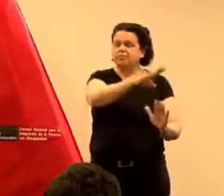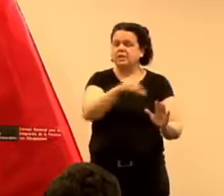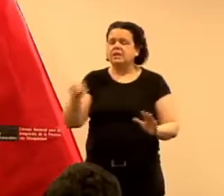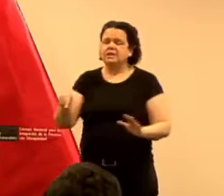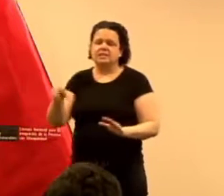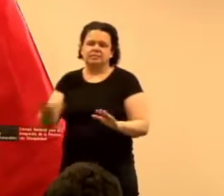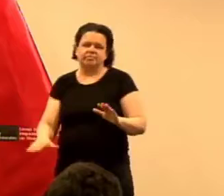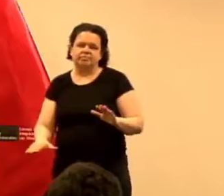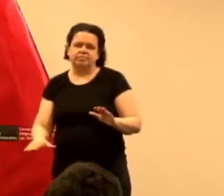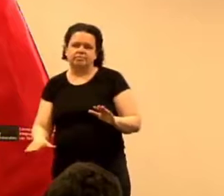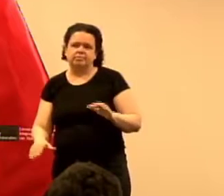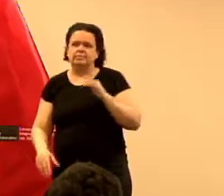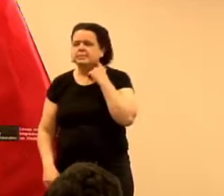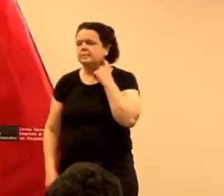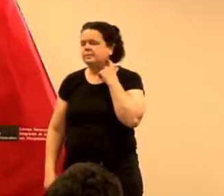sistema de educación inclusivo.